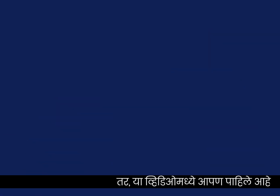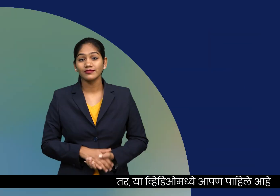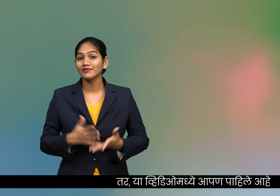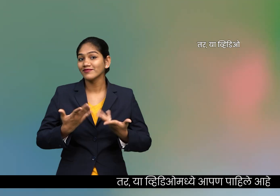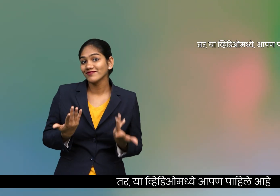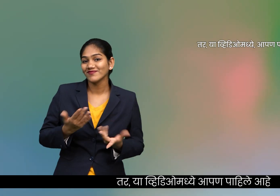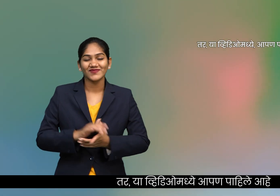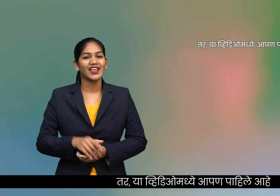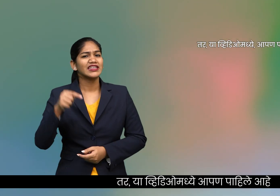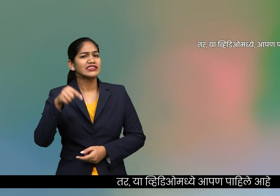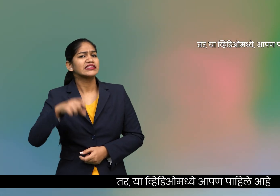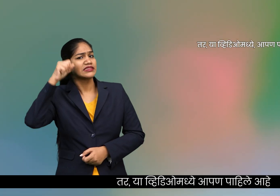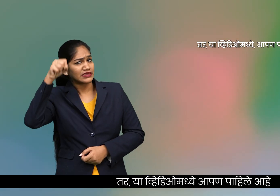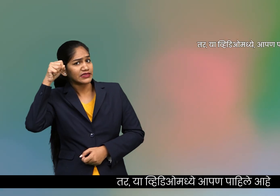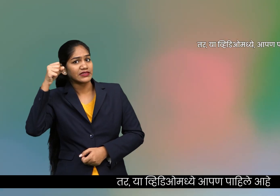तर या व्हिडिओमध्ये आपण पाहिले आहे